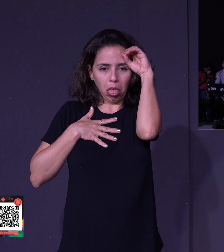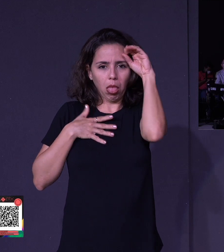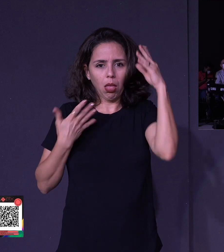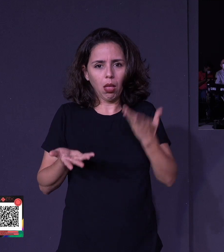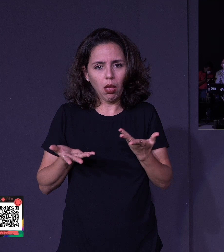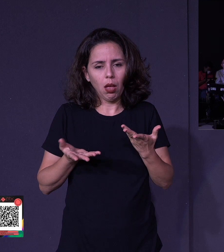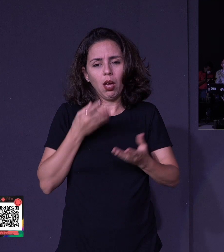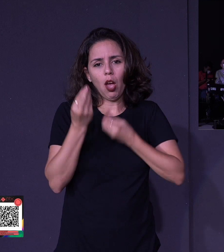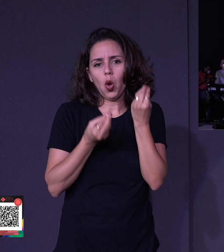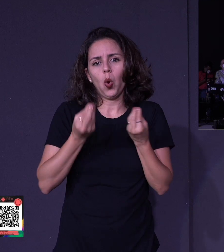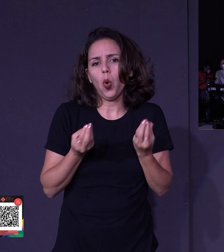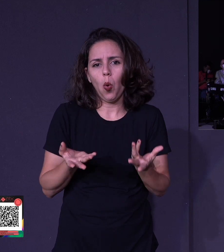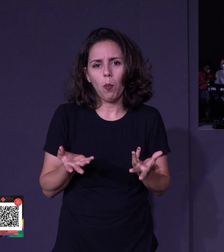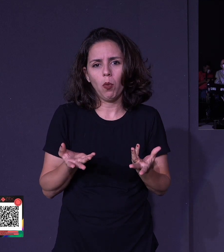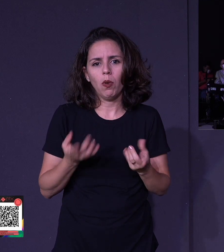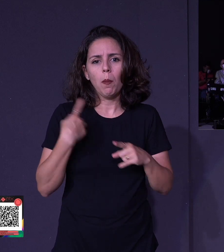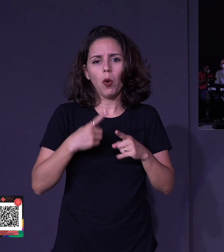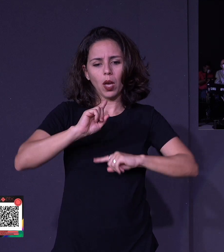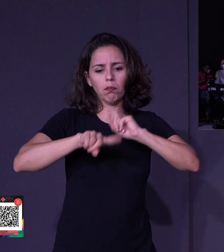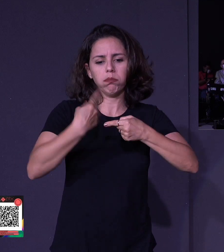insensatez os destruirá.